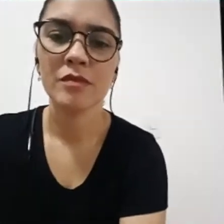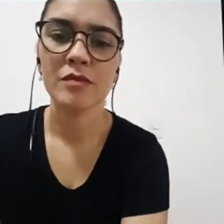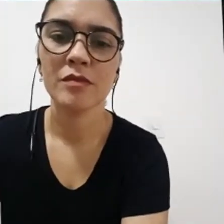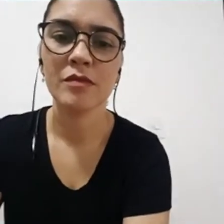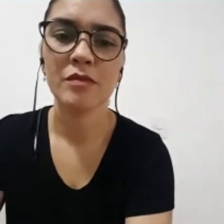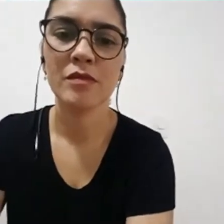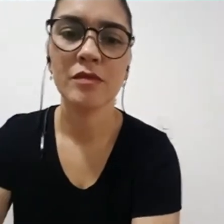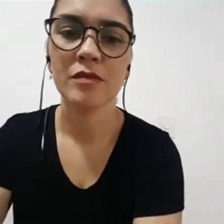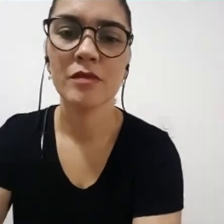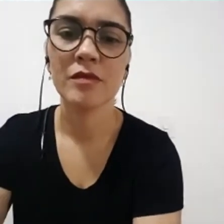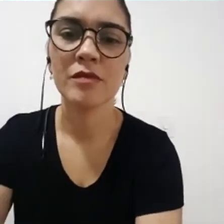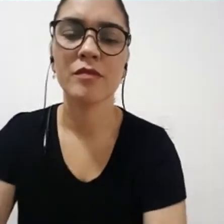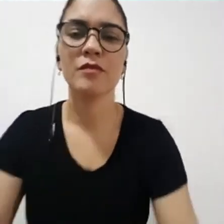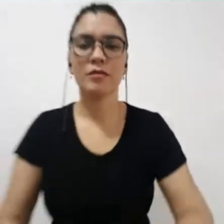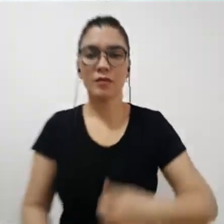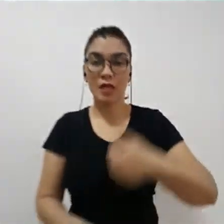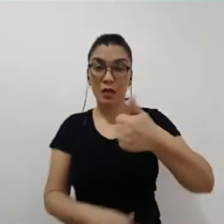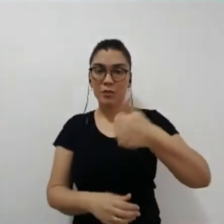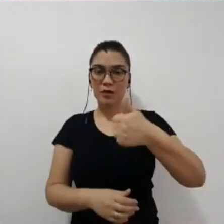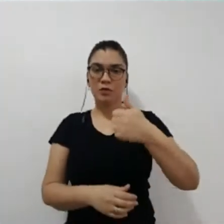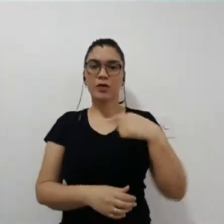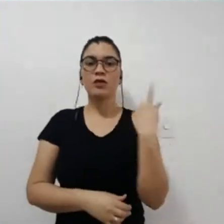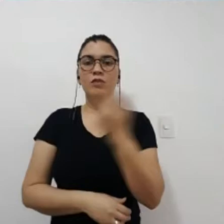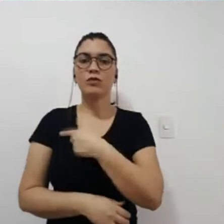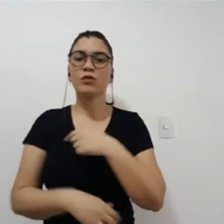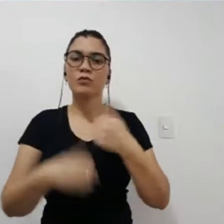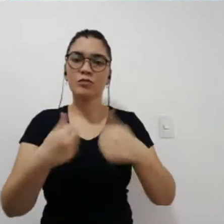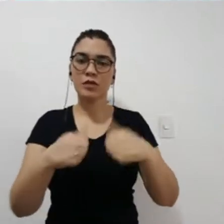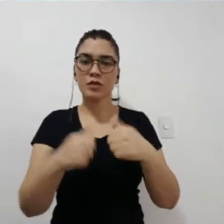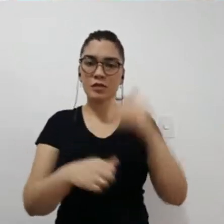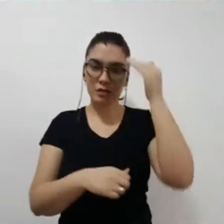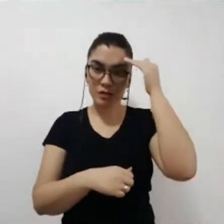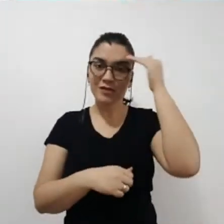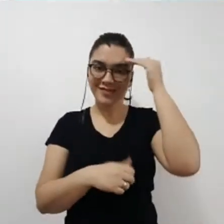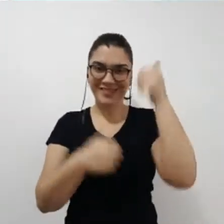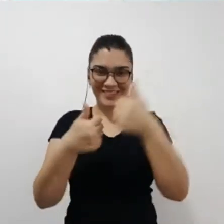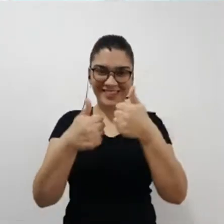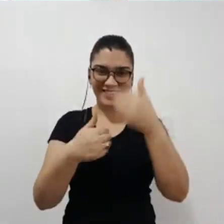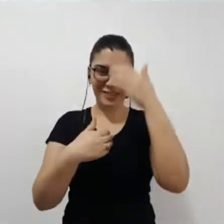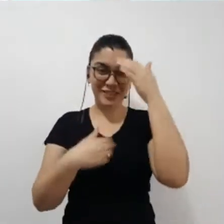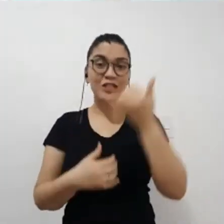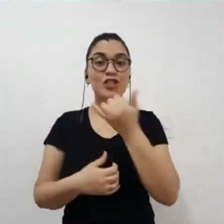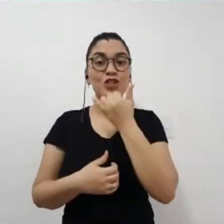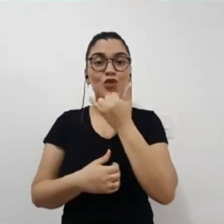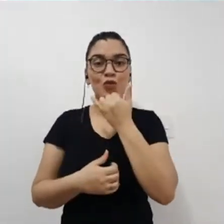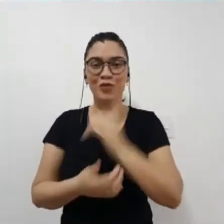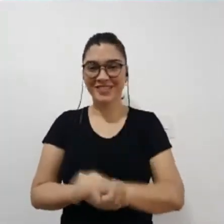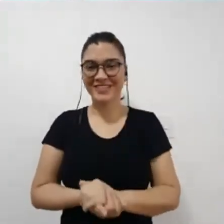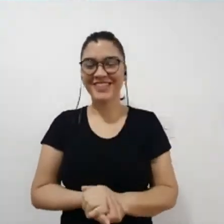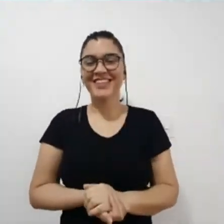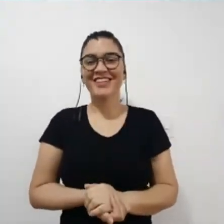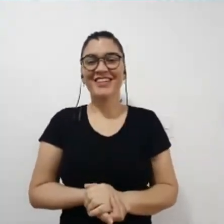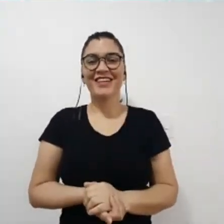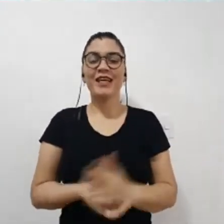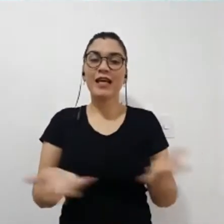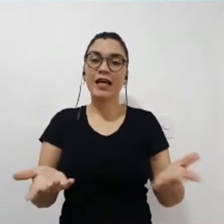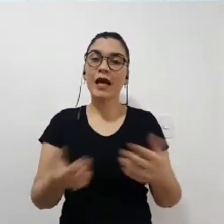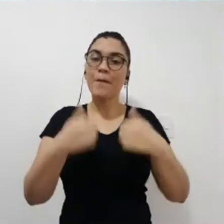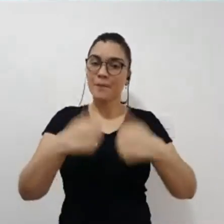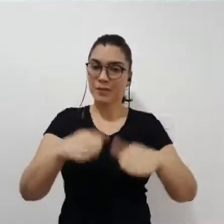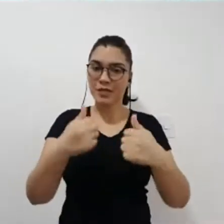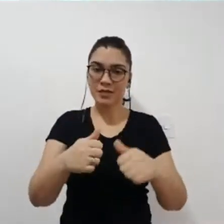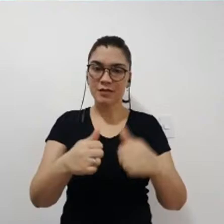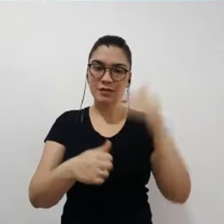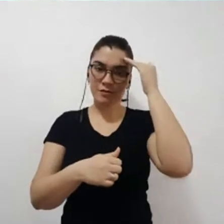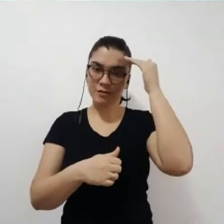as tribulações... tudo ok? Beleza. Precisamos entender,